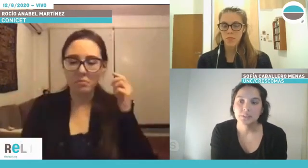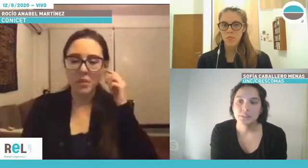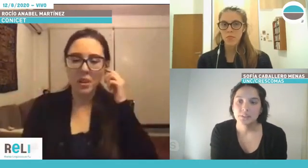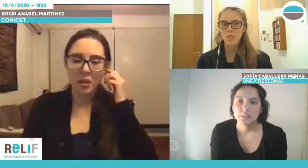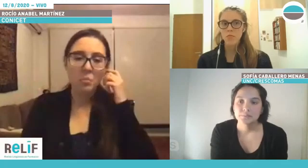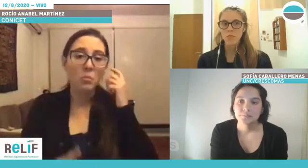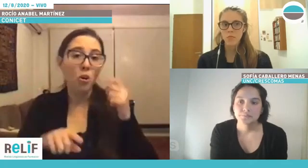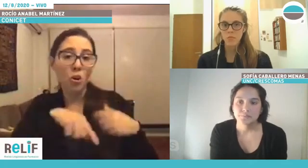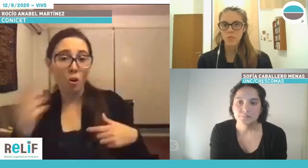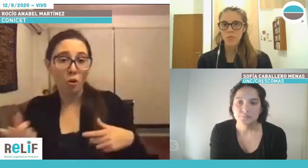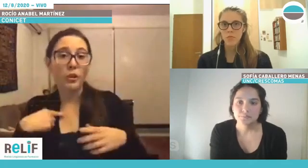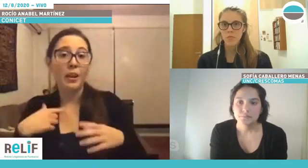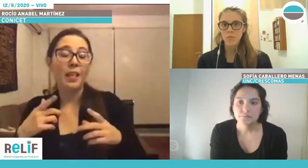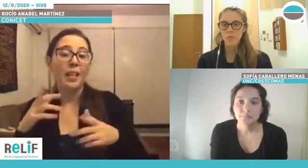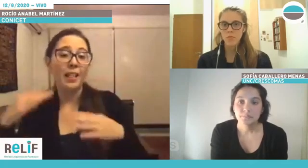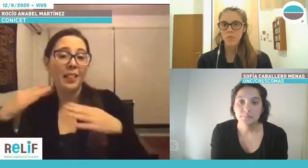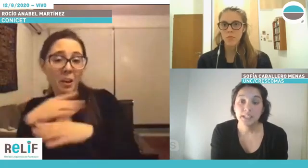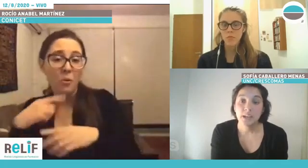televisión.